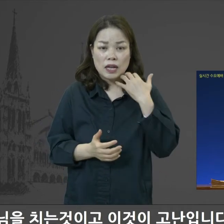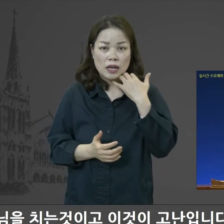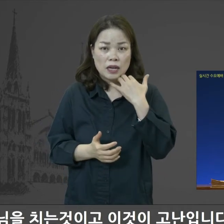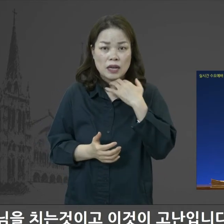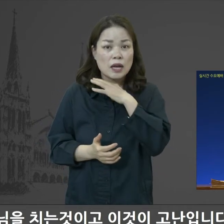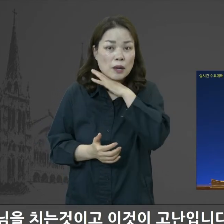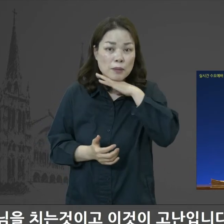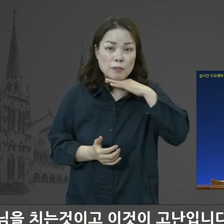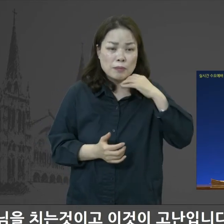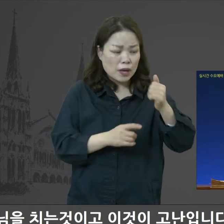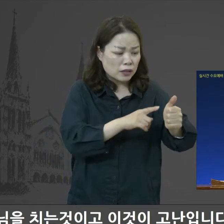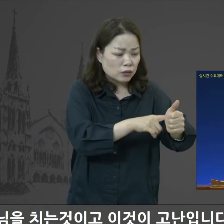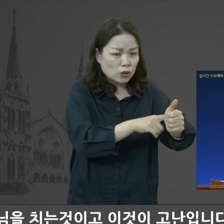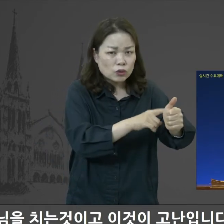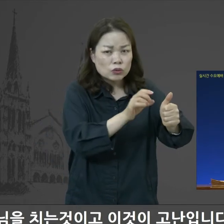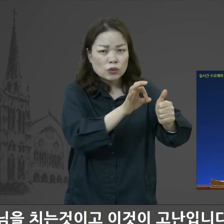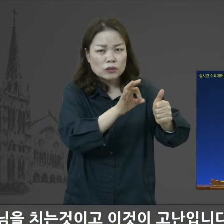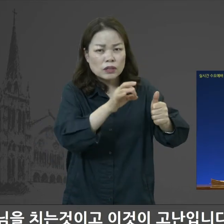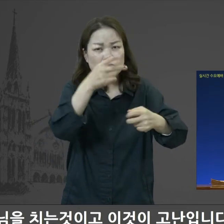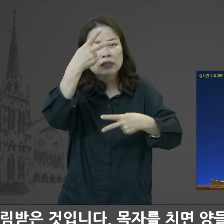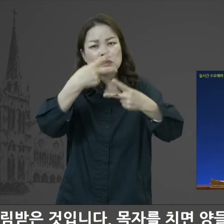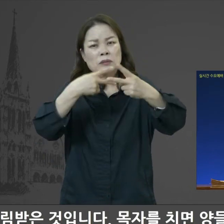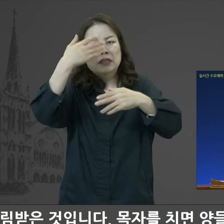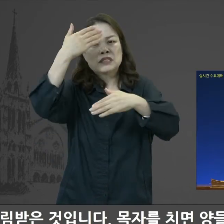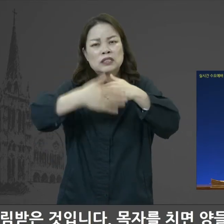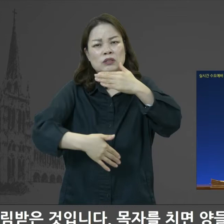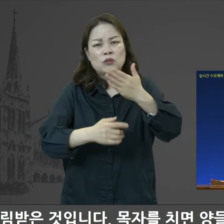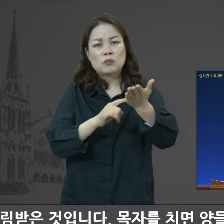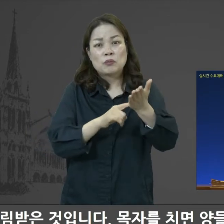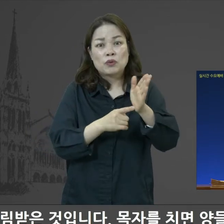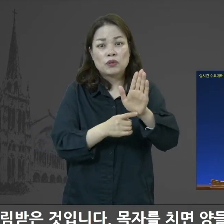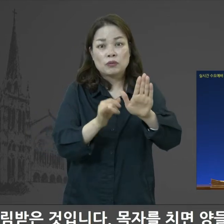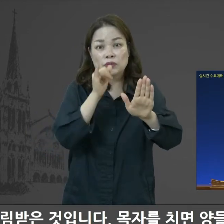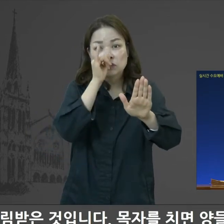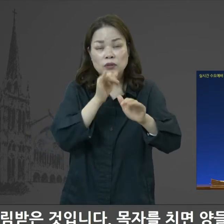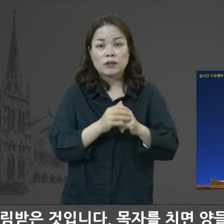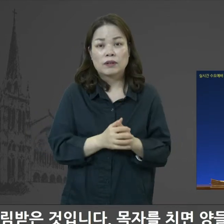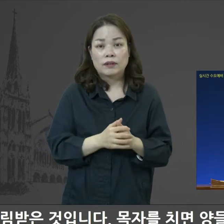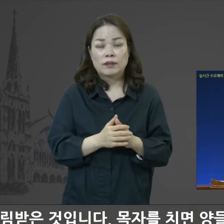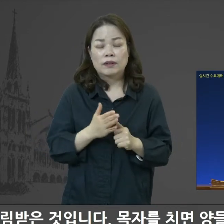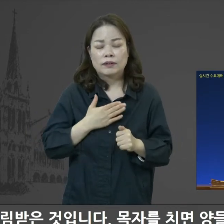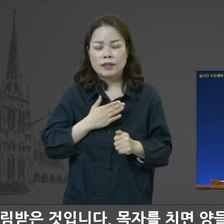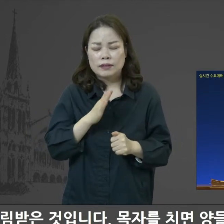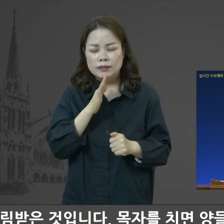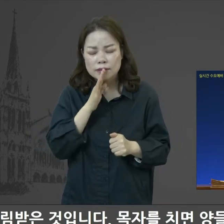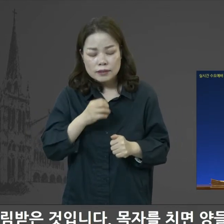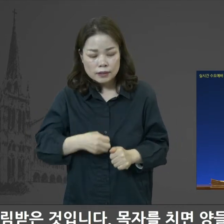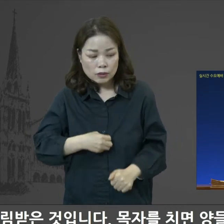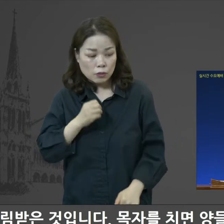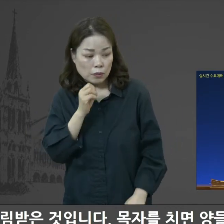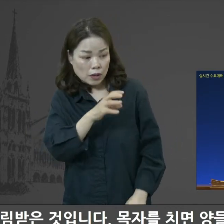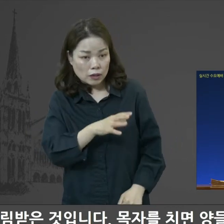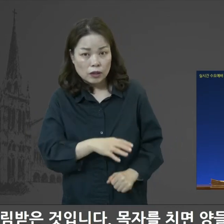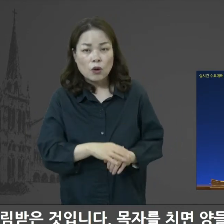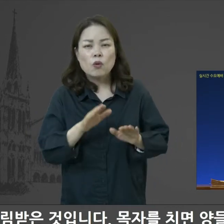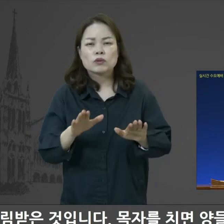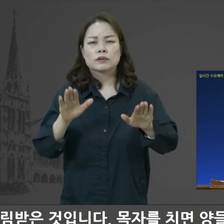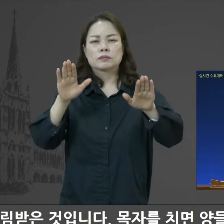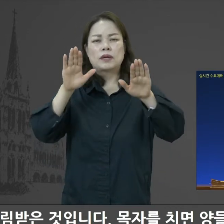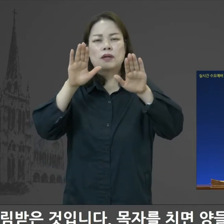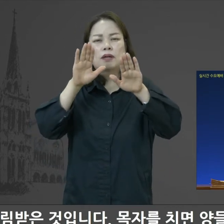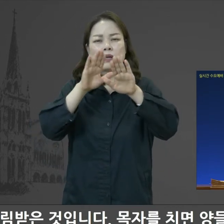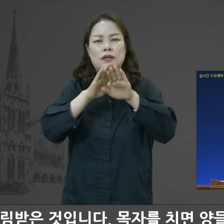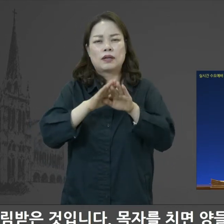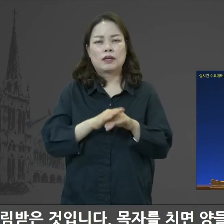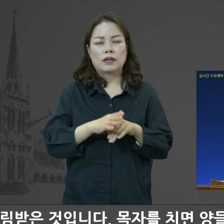통해서 너무너무 드라마틱하게 표현이 됩니다. 내가 진실로 내게 이르노니 오늘 밤